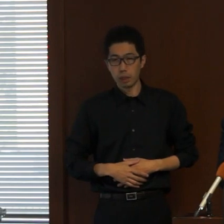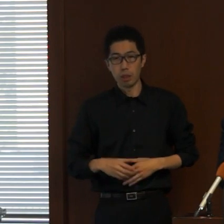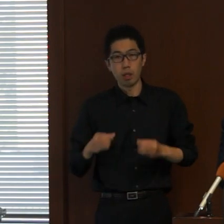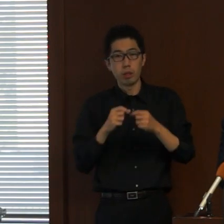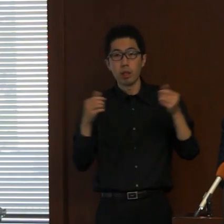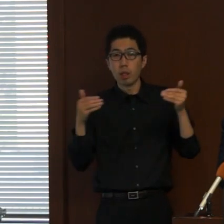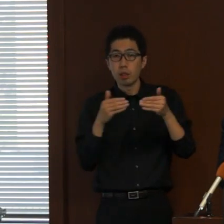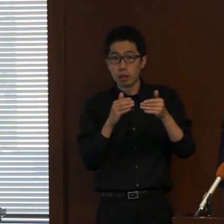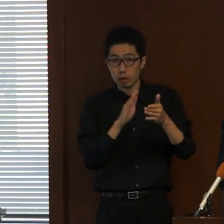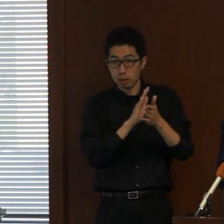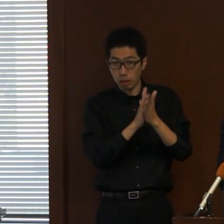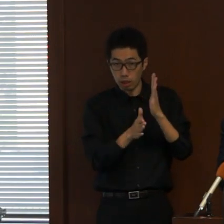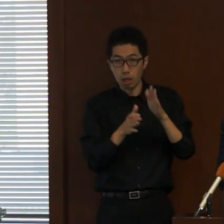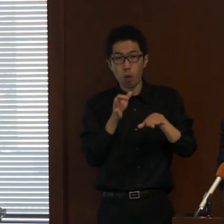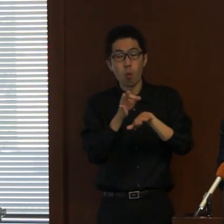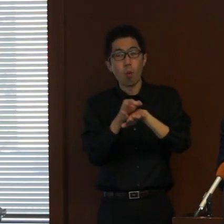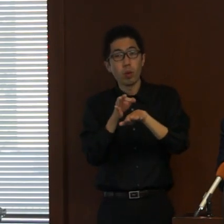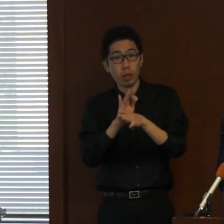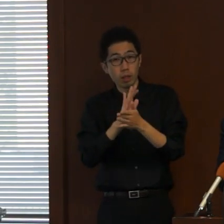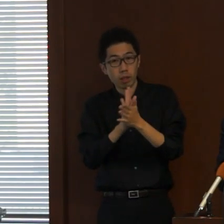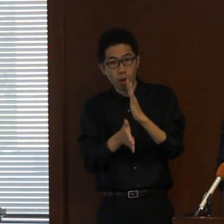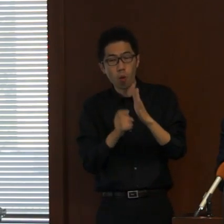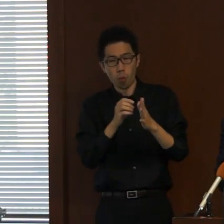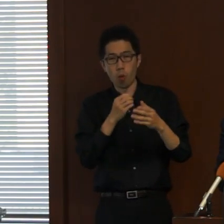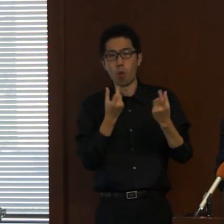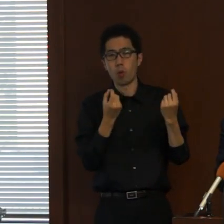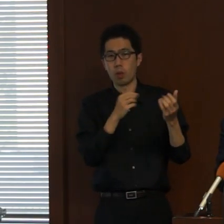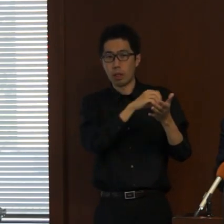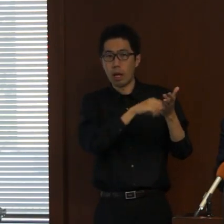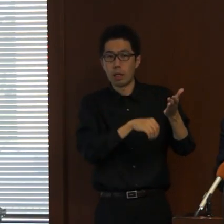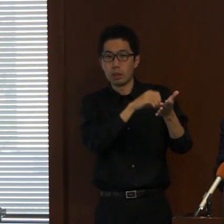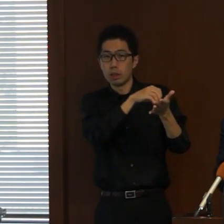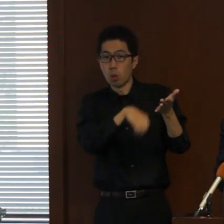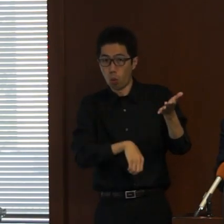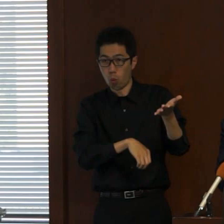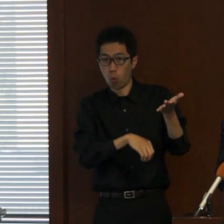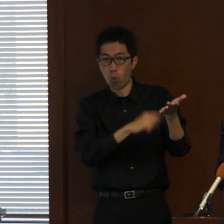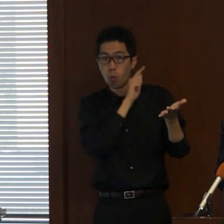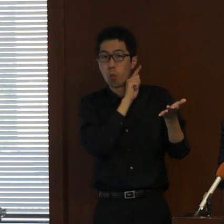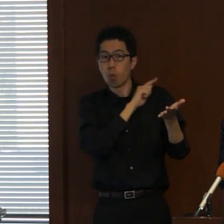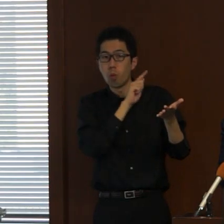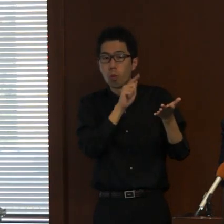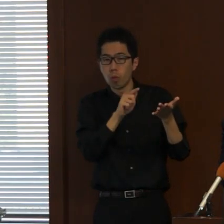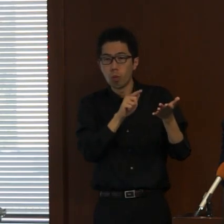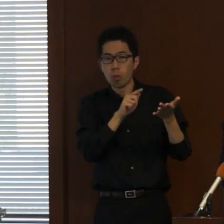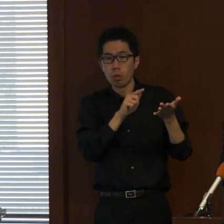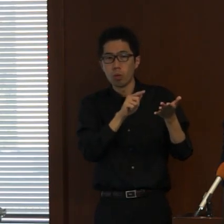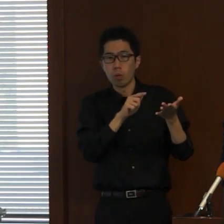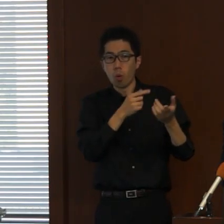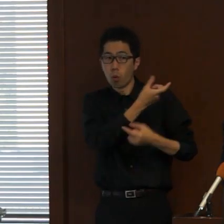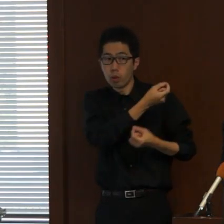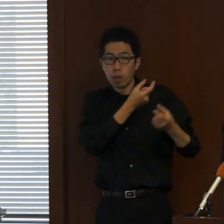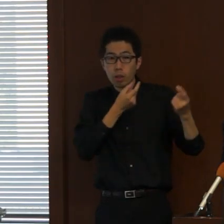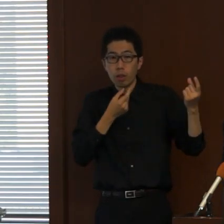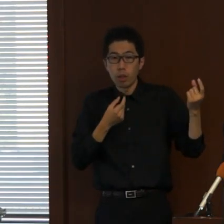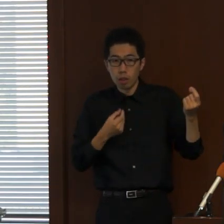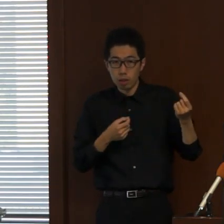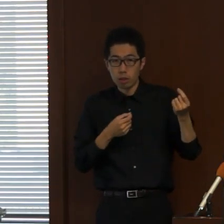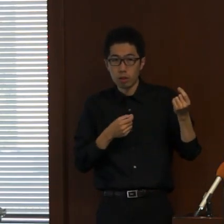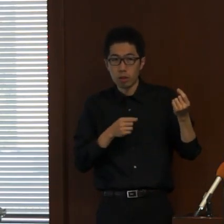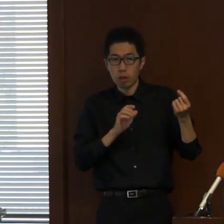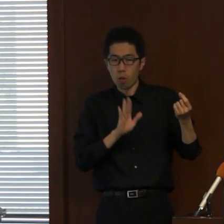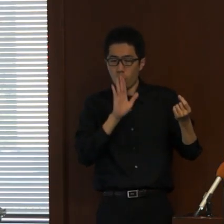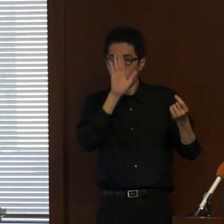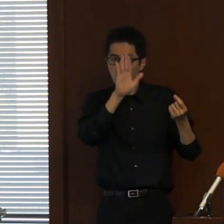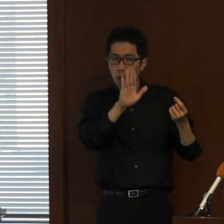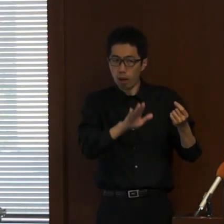か大分県さんが解除になるわけで、そのお互い解除同士というものの効果というのは今までとどう違うんだろ